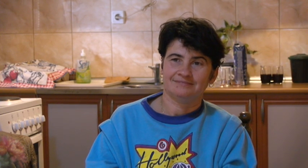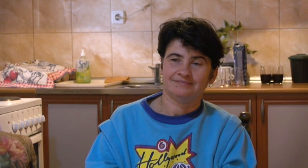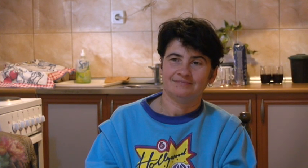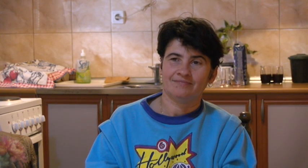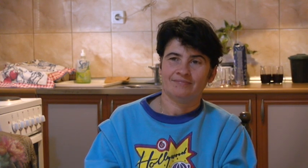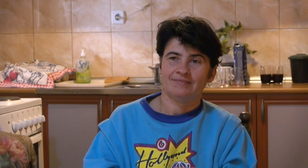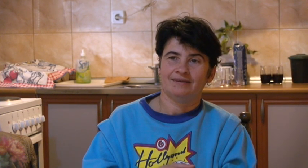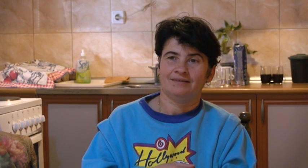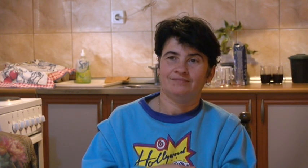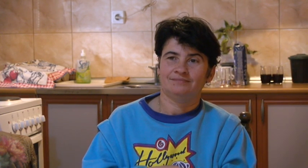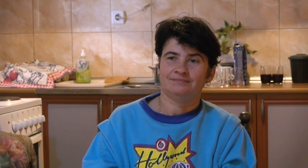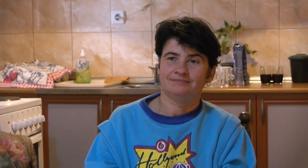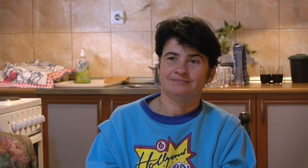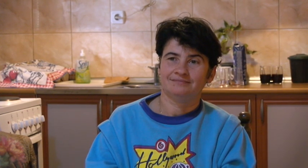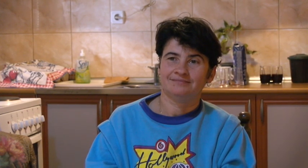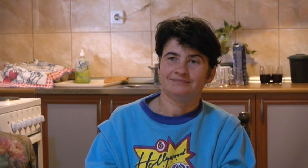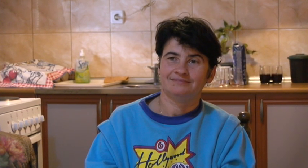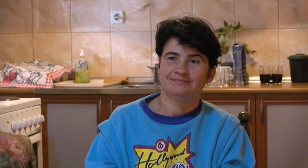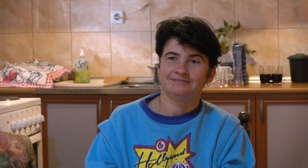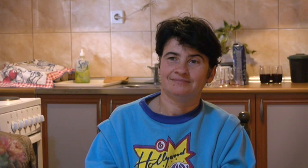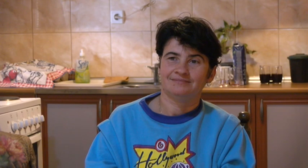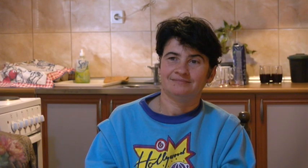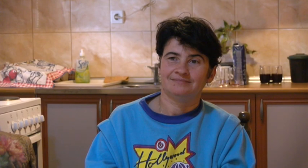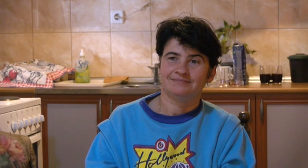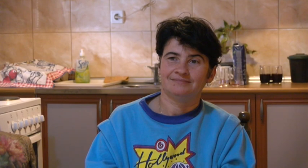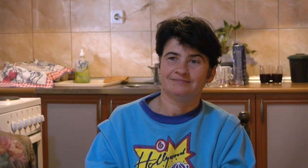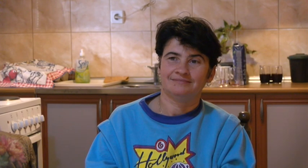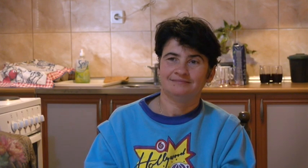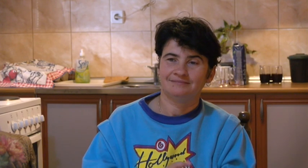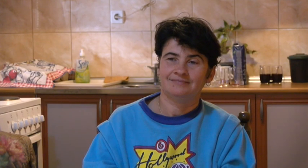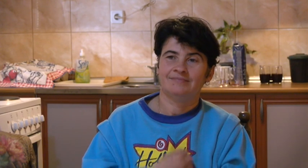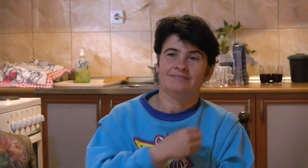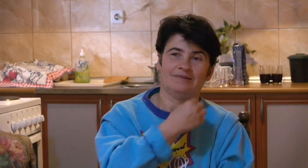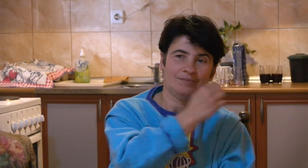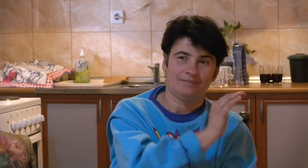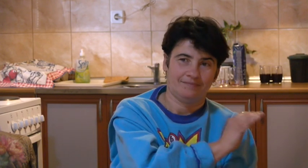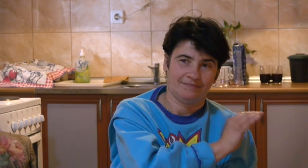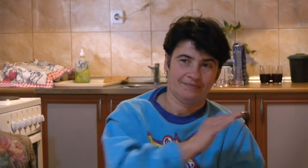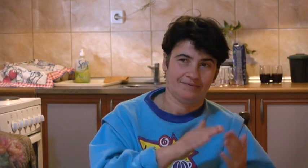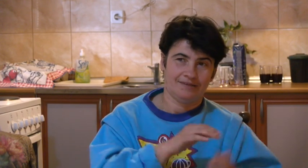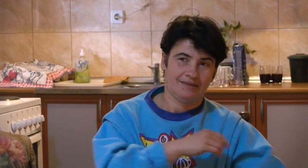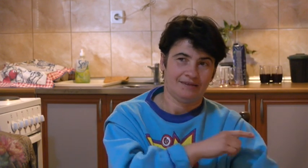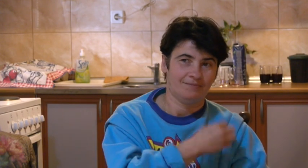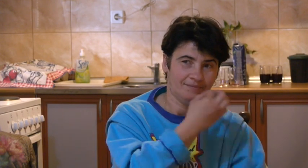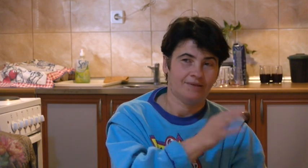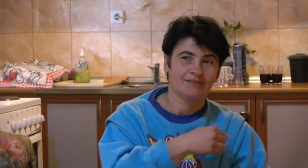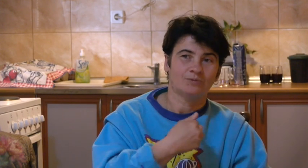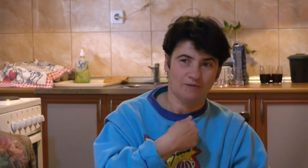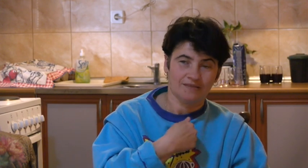kod lekara, bez obzira na zvučnike koji postoje u hodniku. To mi je najveći problem